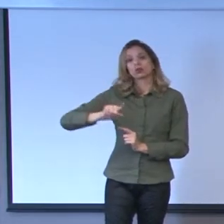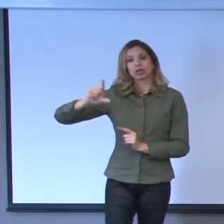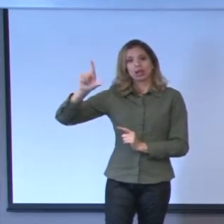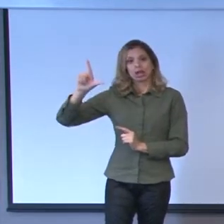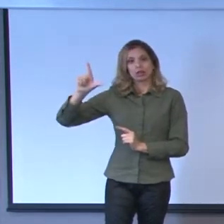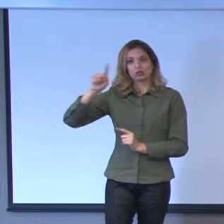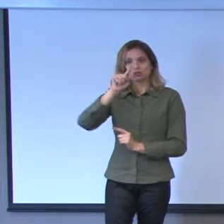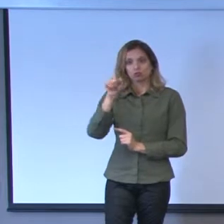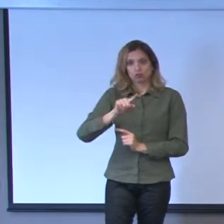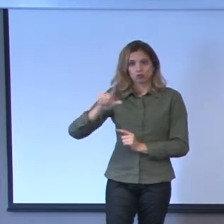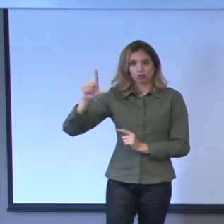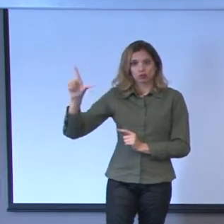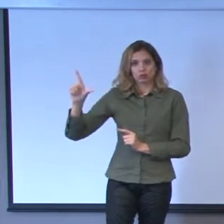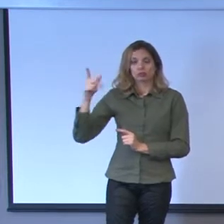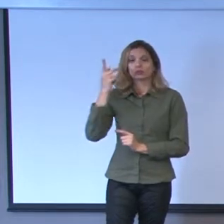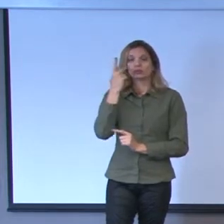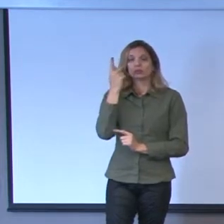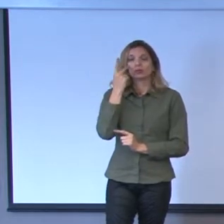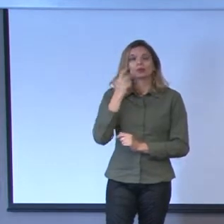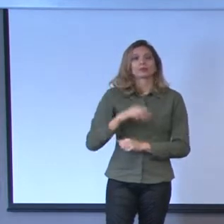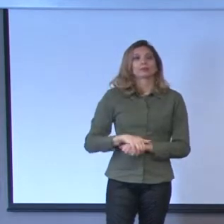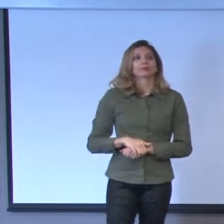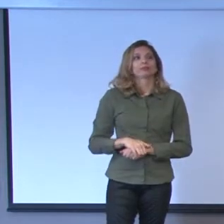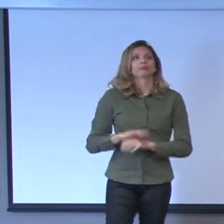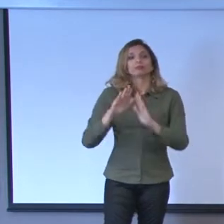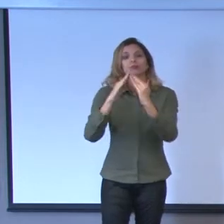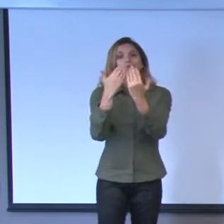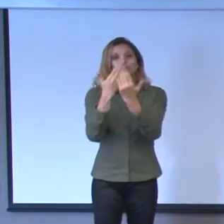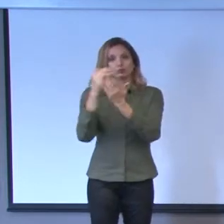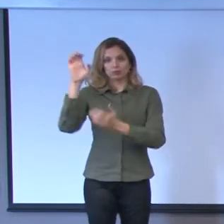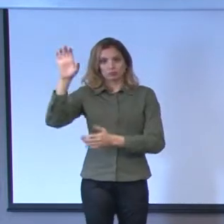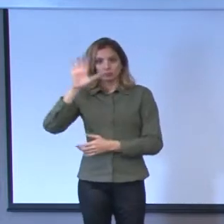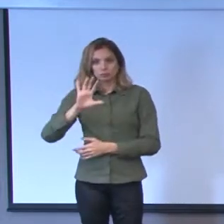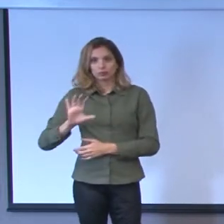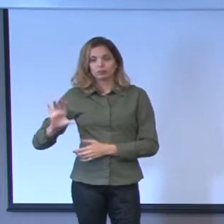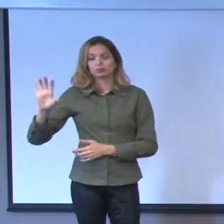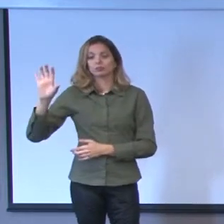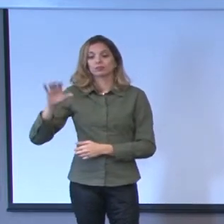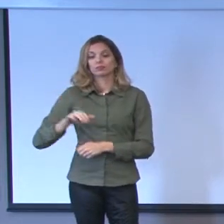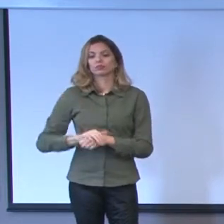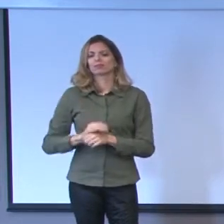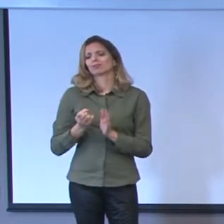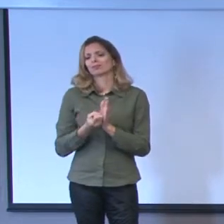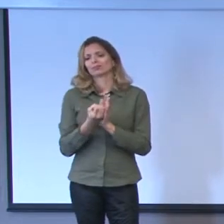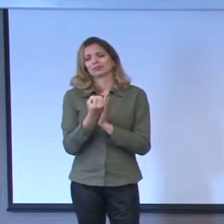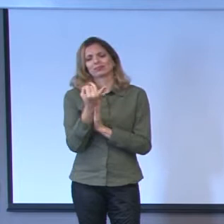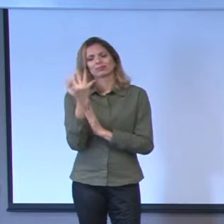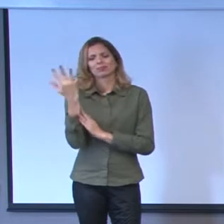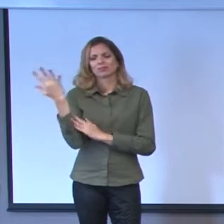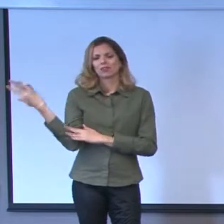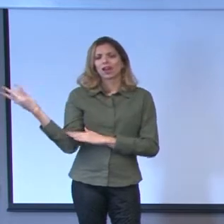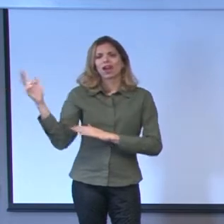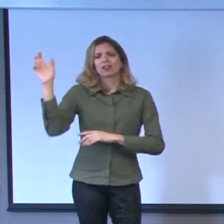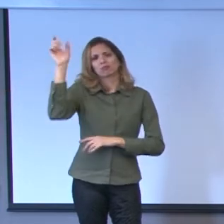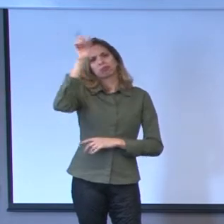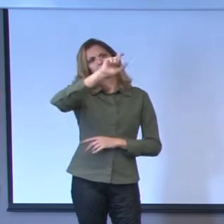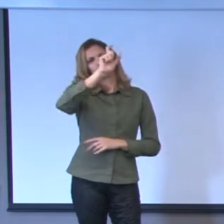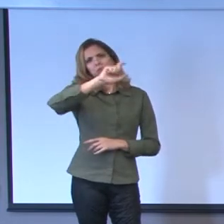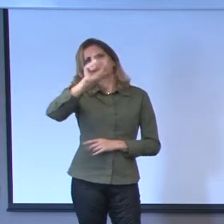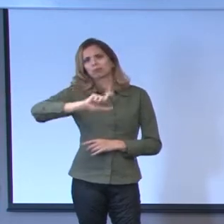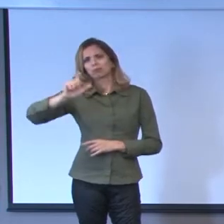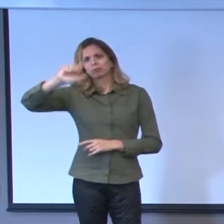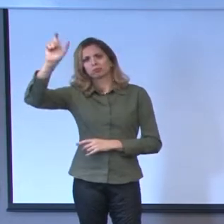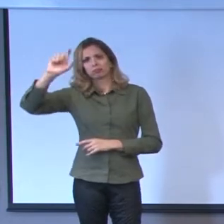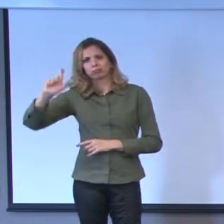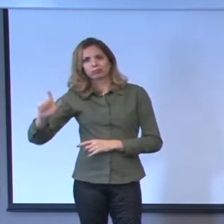extremo leste de São Paulo. Uma escola estadual que eles fizeram vários grafites em